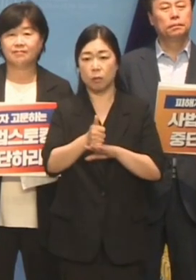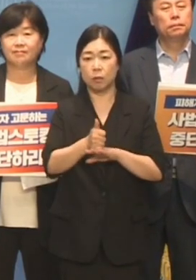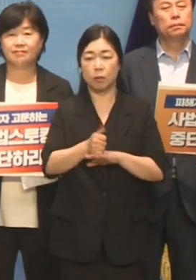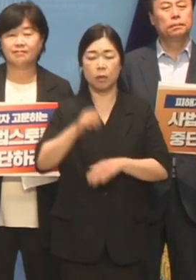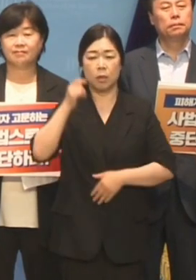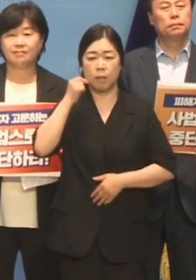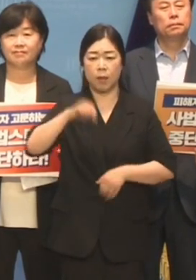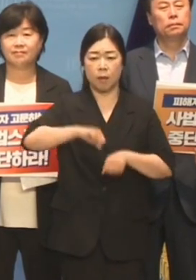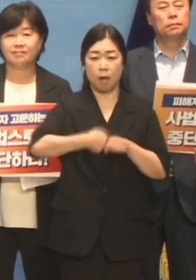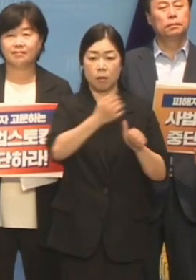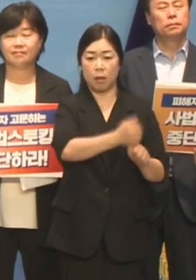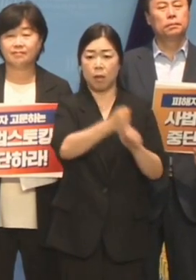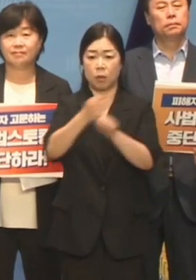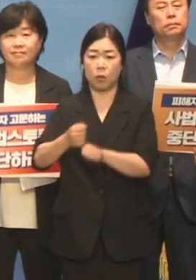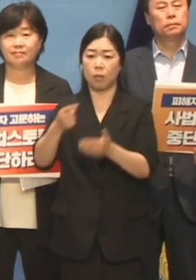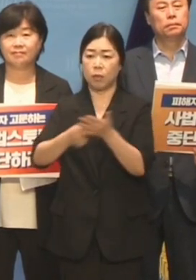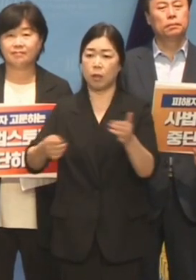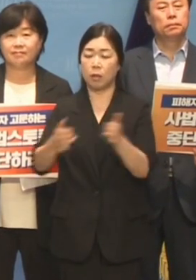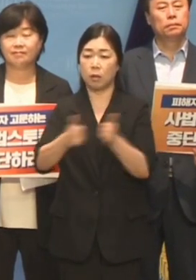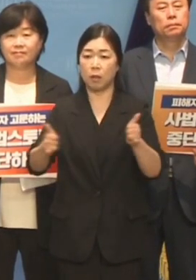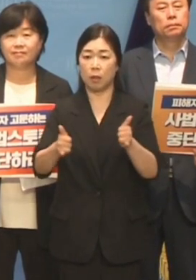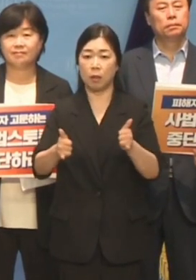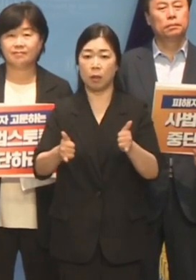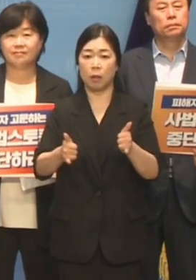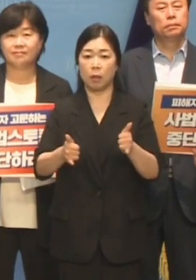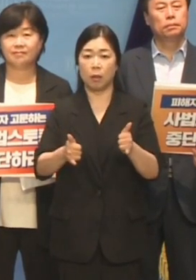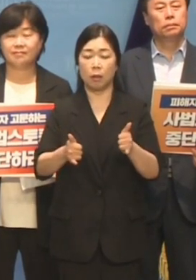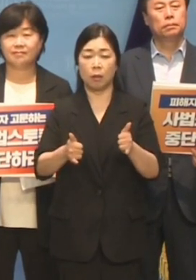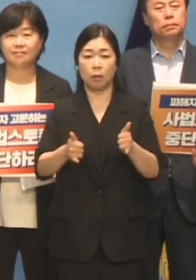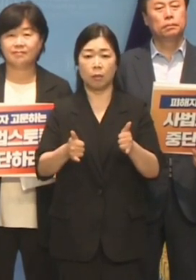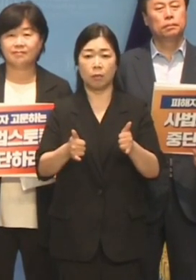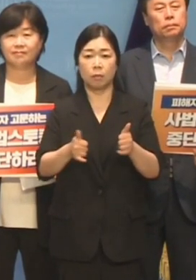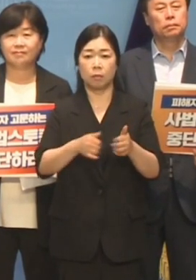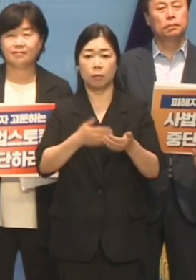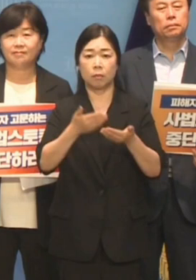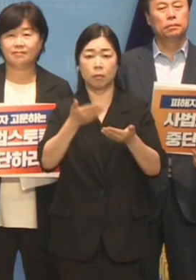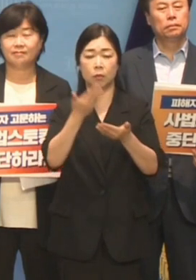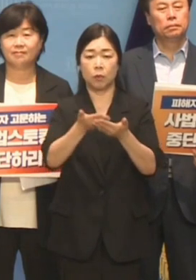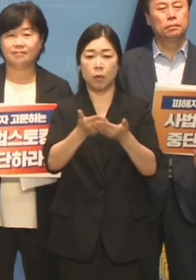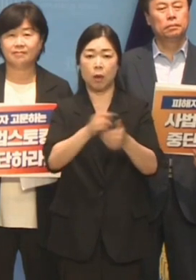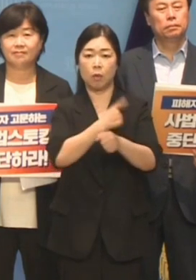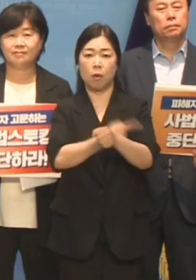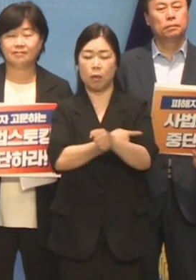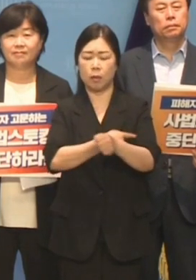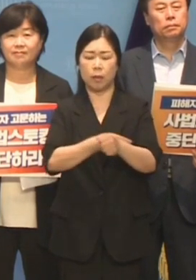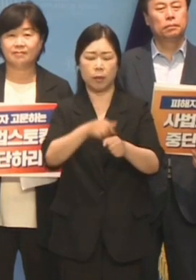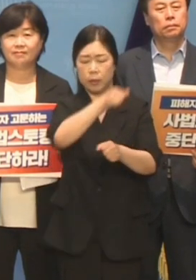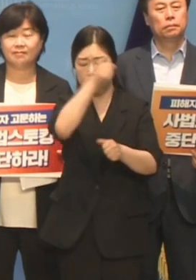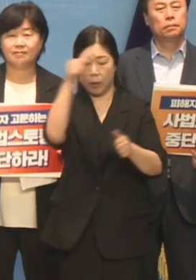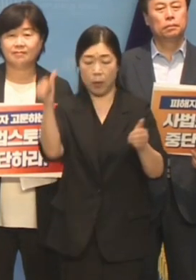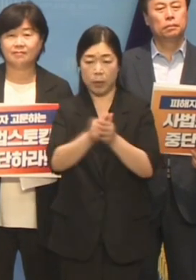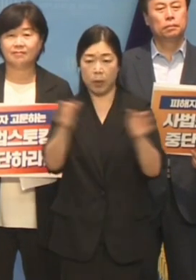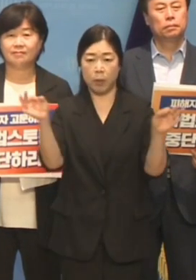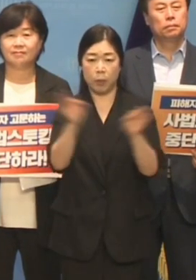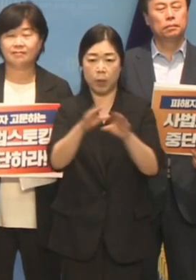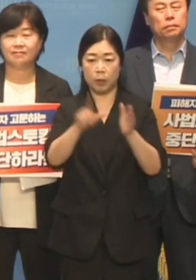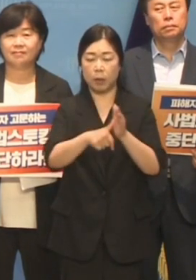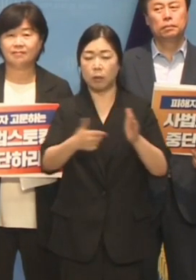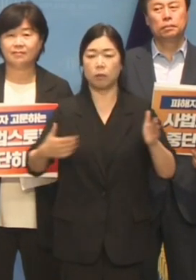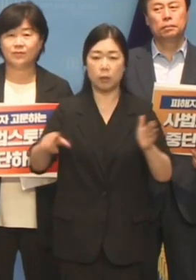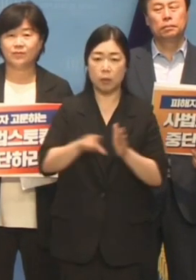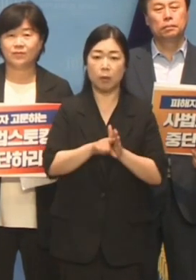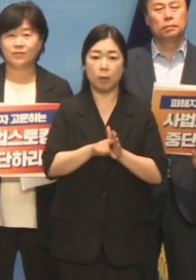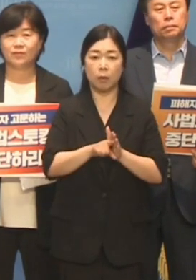일제 강제동원 피해자들의 채권을 영구히 소멸시키기 위해서 피해자와 유족의